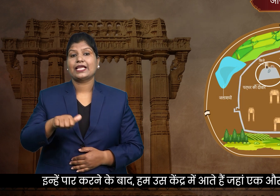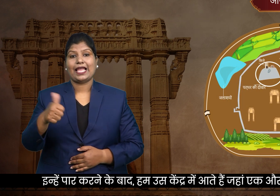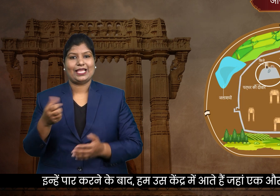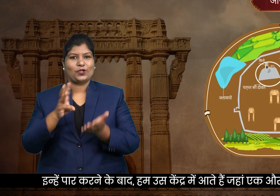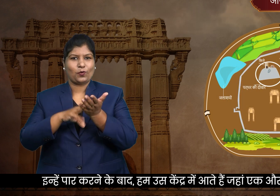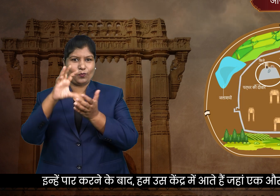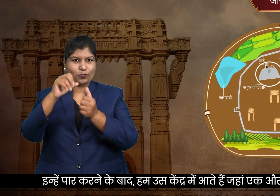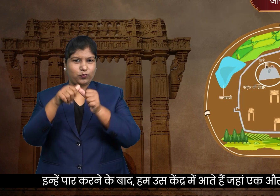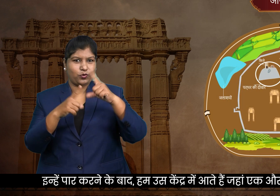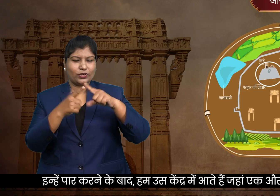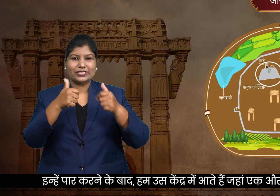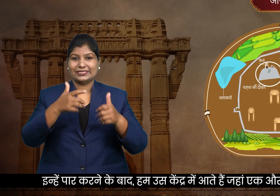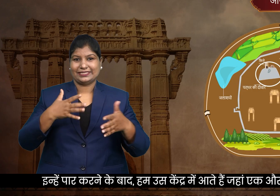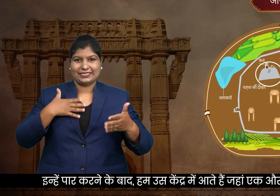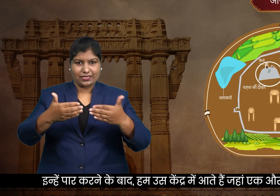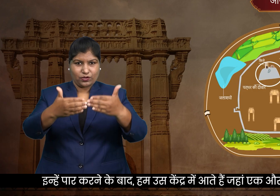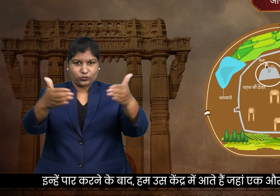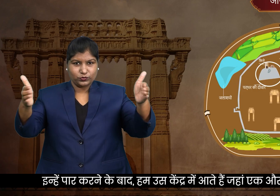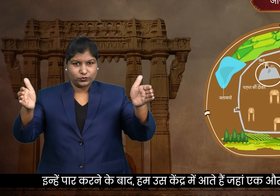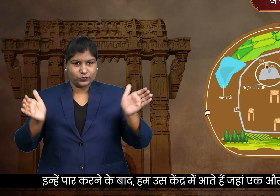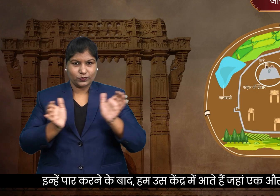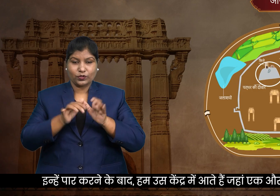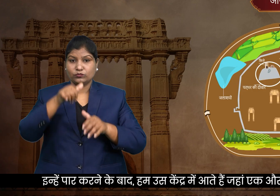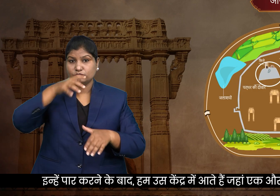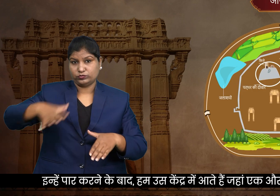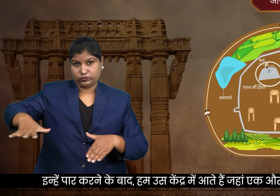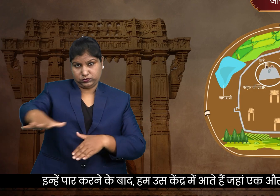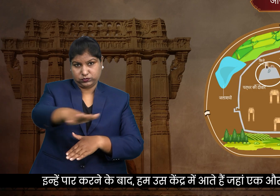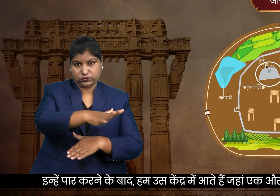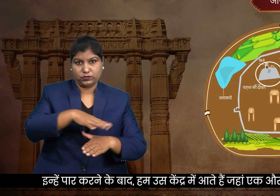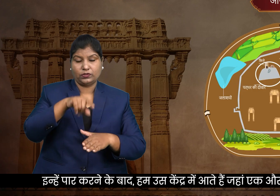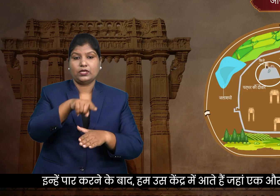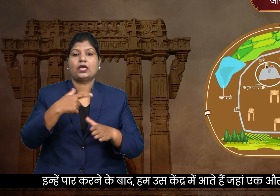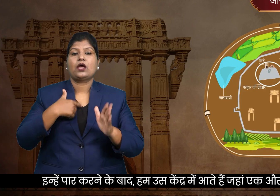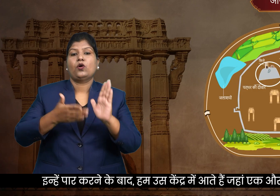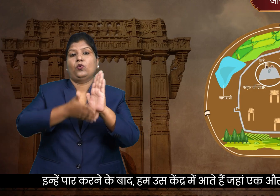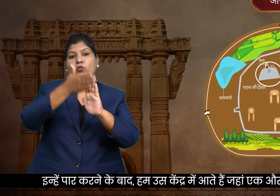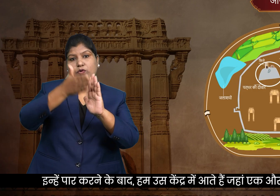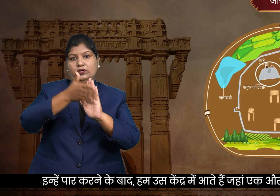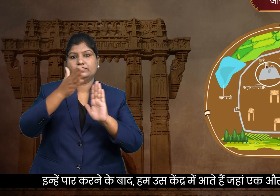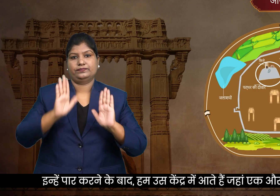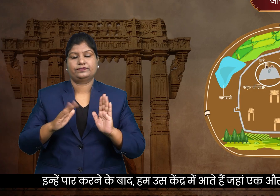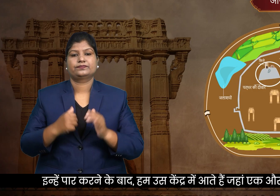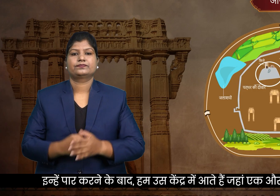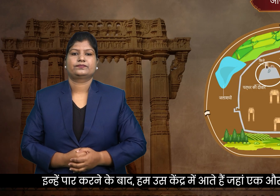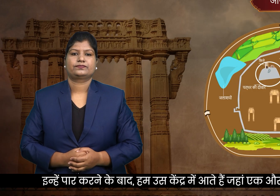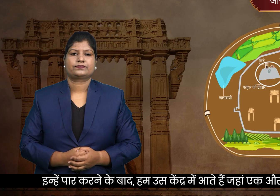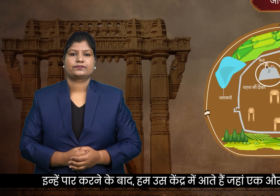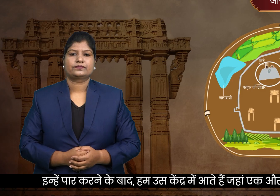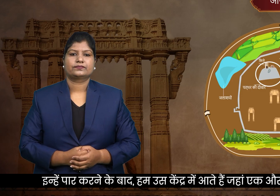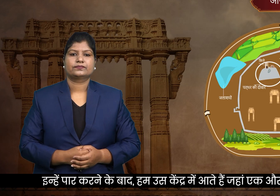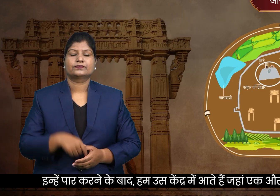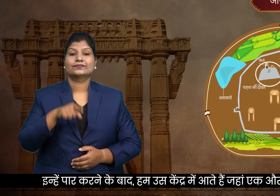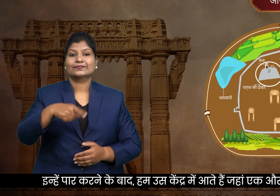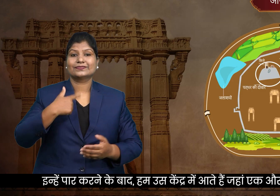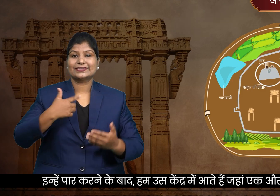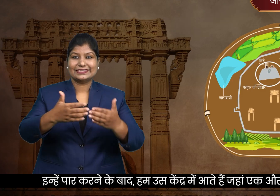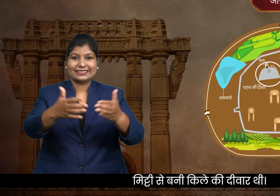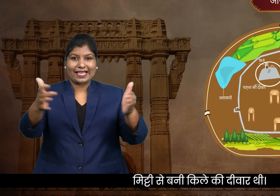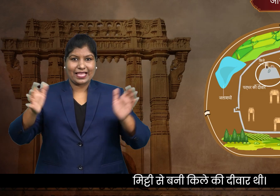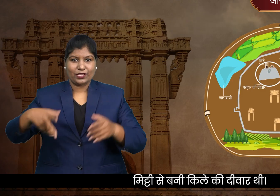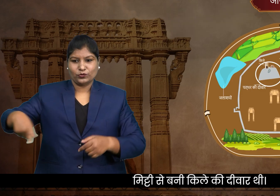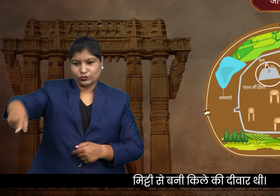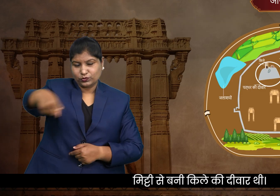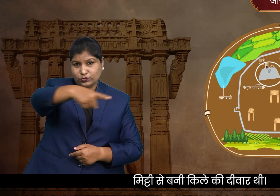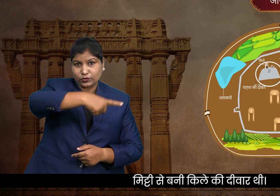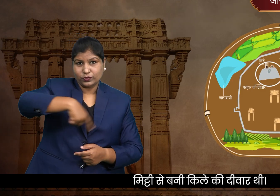इन्हें पार करने के बाद हम उस केंद्र में आते हैं जहां एक और खंदक यानी कि खाई और मिट्टी